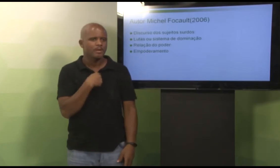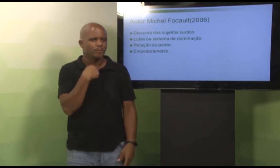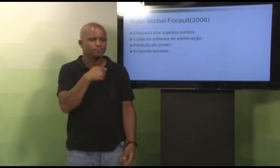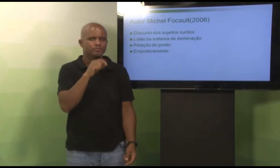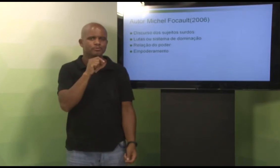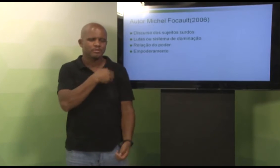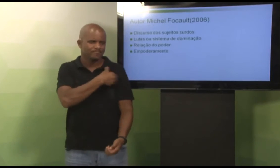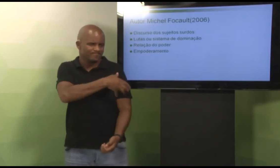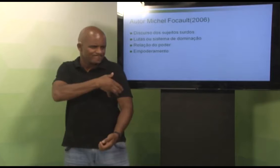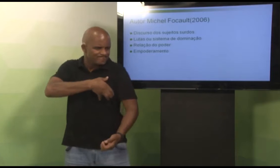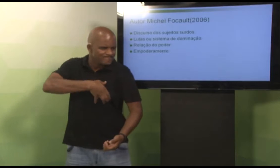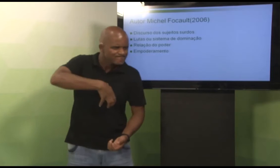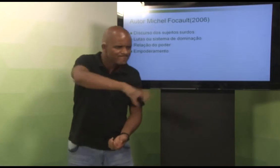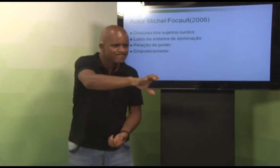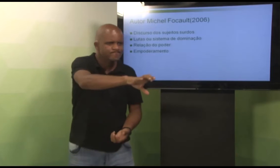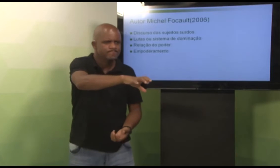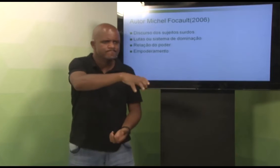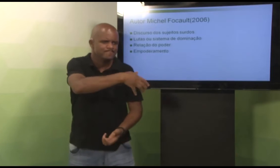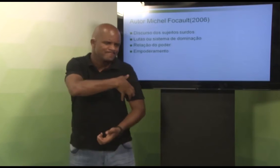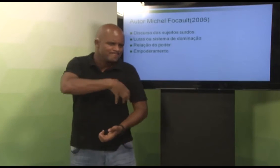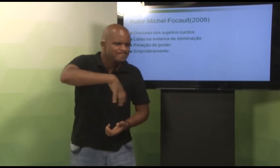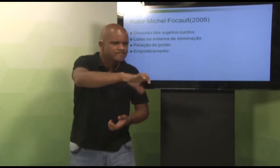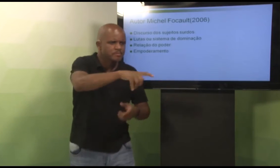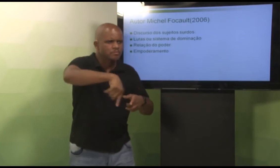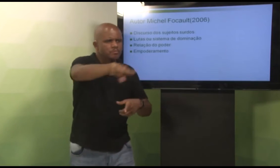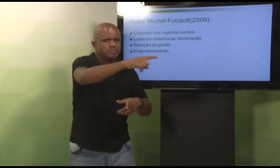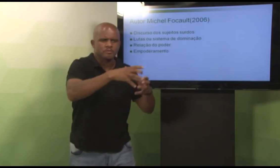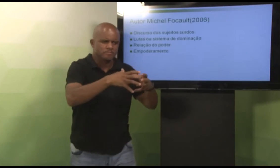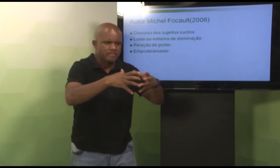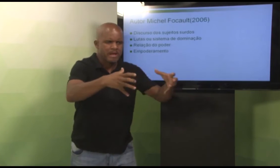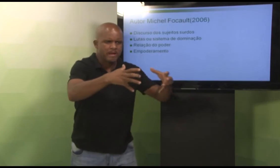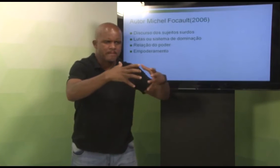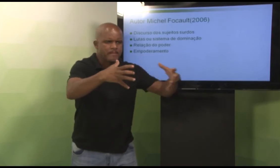mesma forma. O indivíduo sozinho